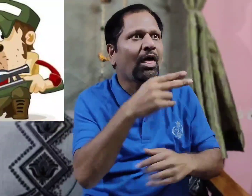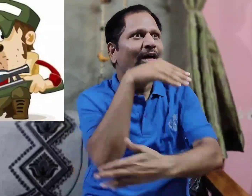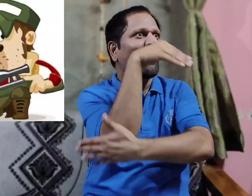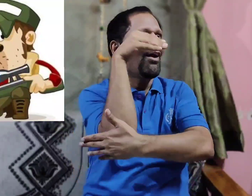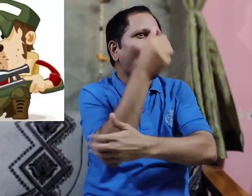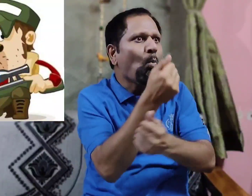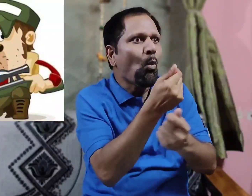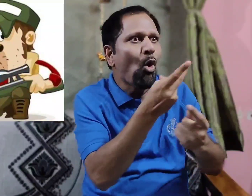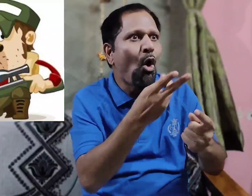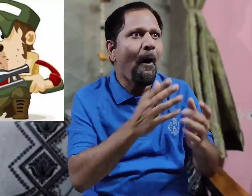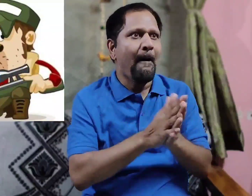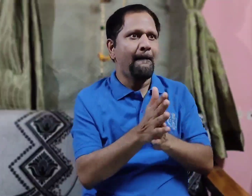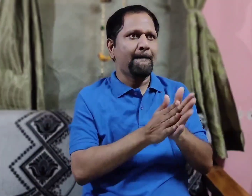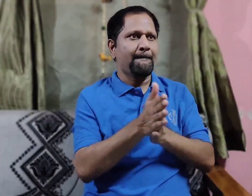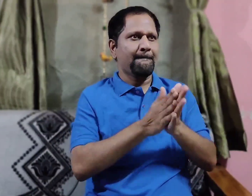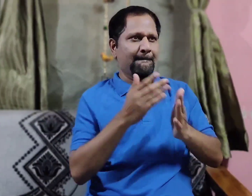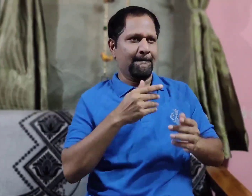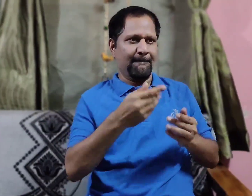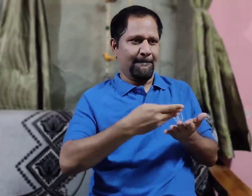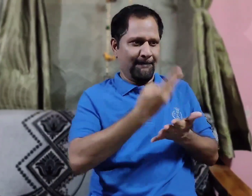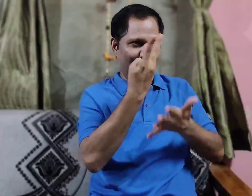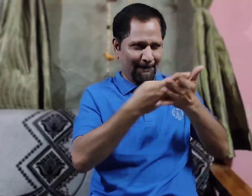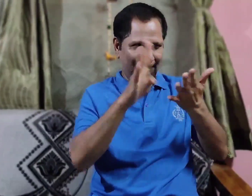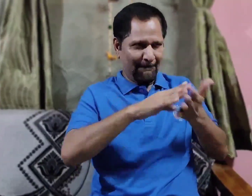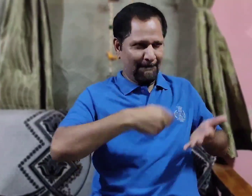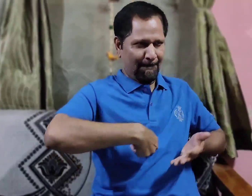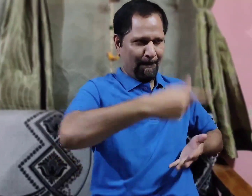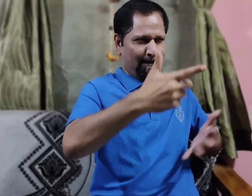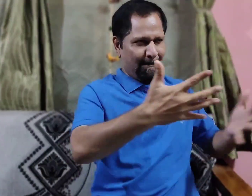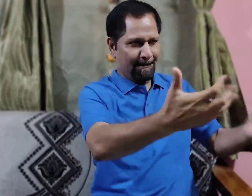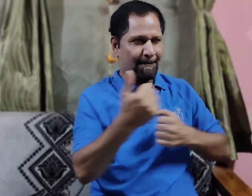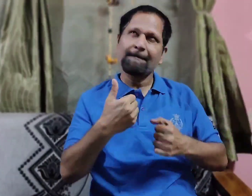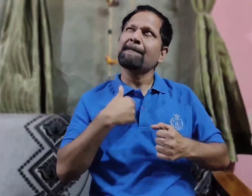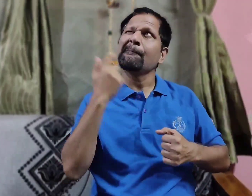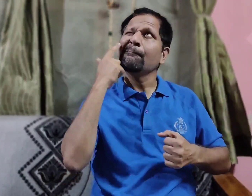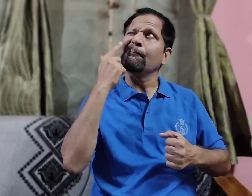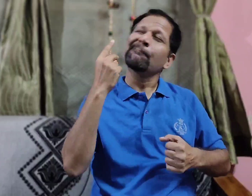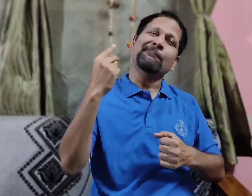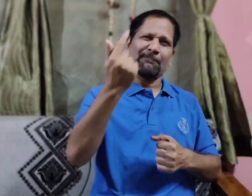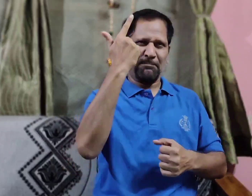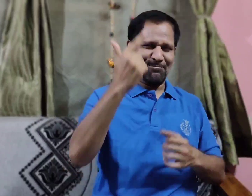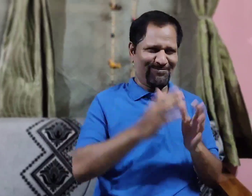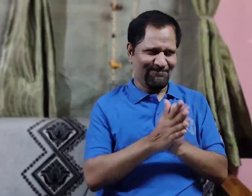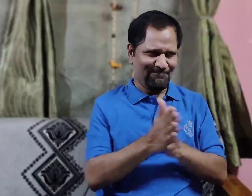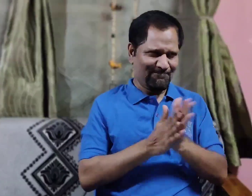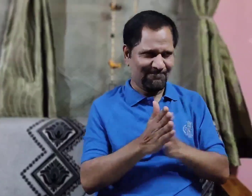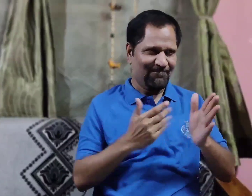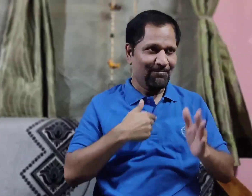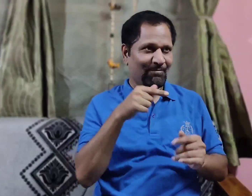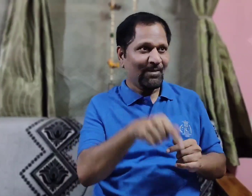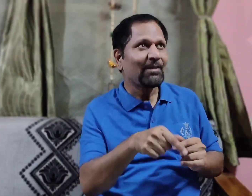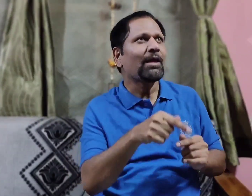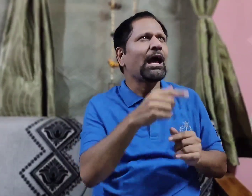दिन एक शिकारी आया और उसने देखा कि इस पेड़ पर तो बहुत सारे हंस हैं, इनको मुझे पकड़ना चाहिए। अब उस